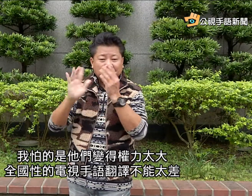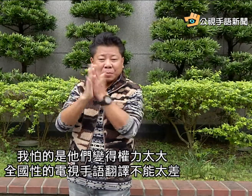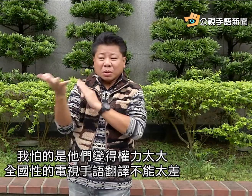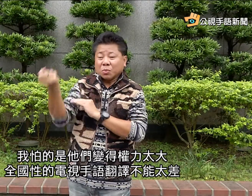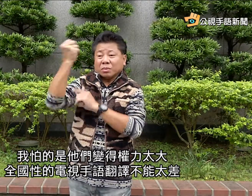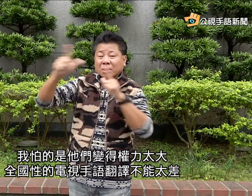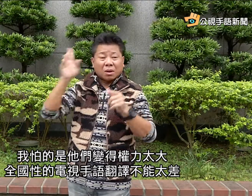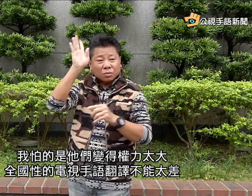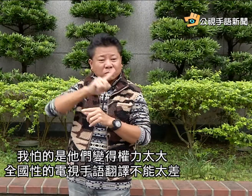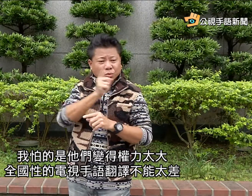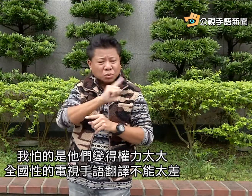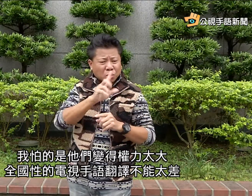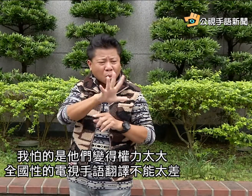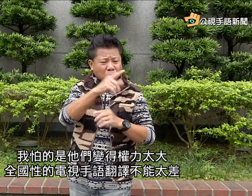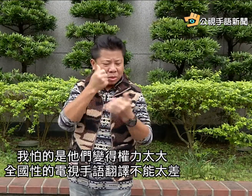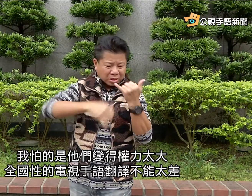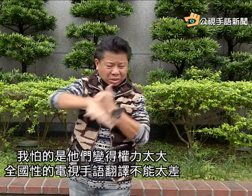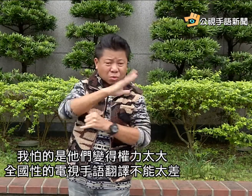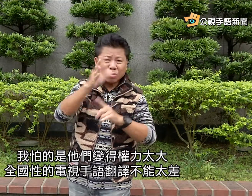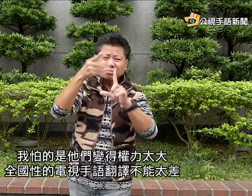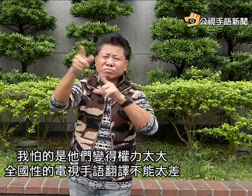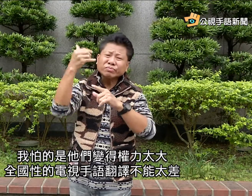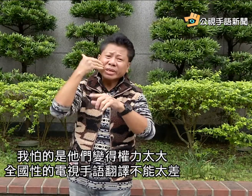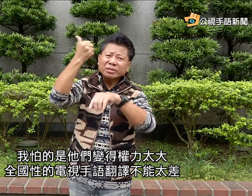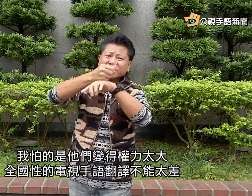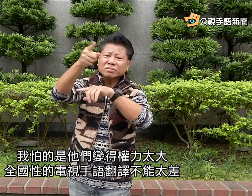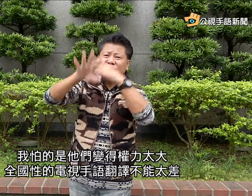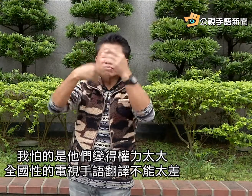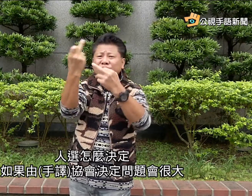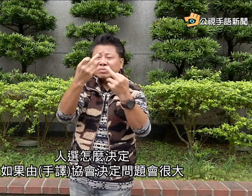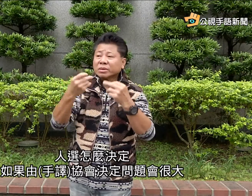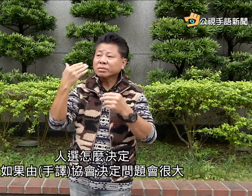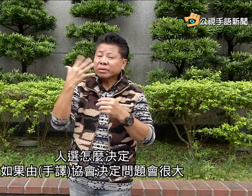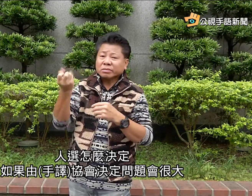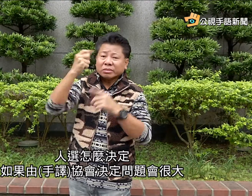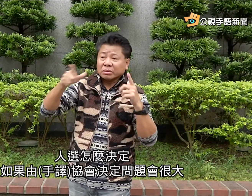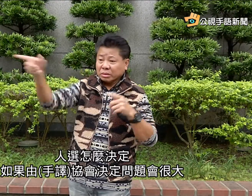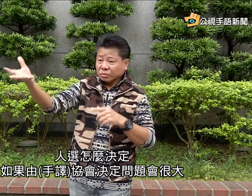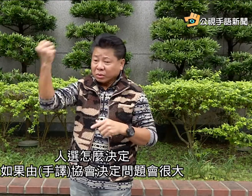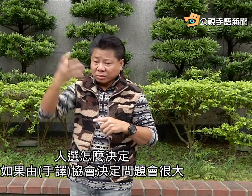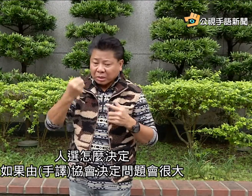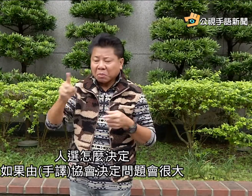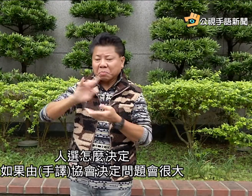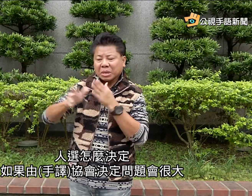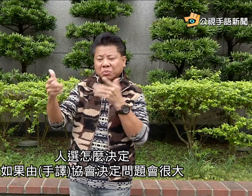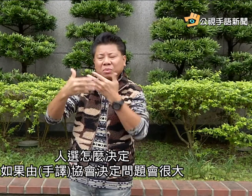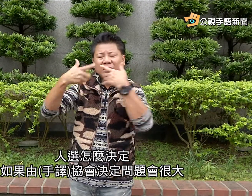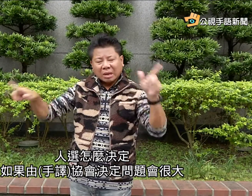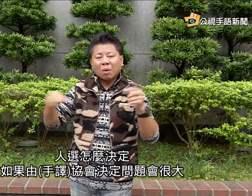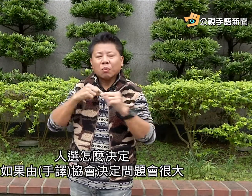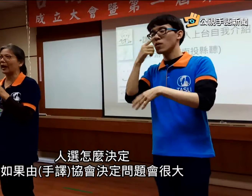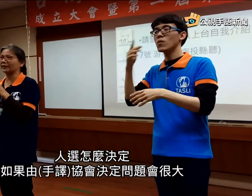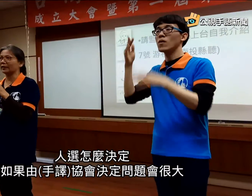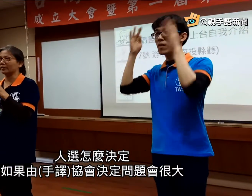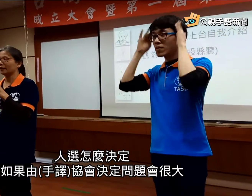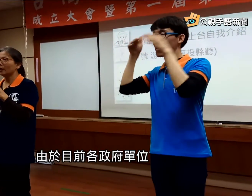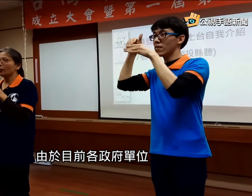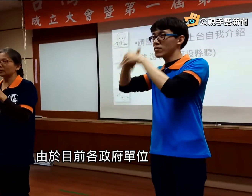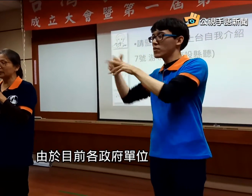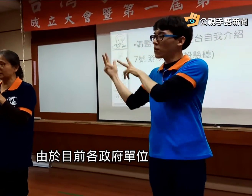力太大，全国性电视手语翻译不能太差，人选谁决定？如果由协会决定，问题会很大。 由于目前各政